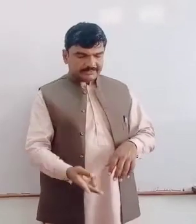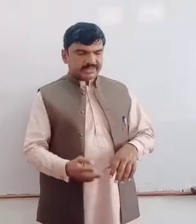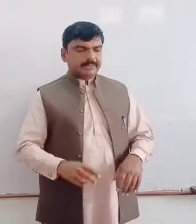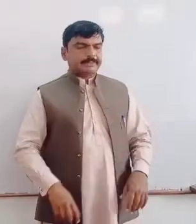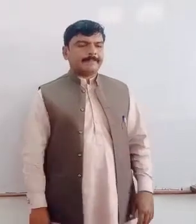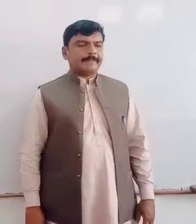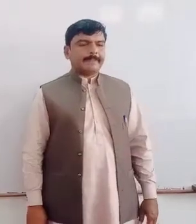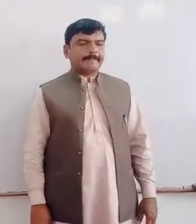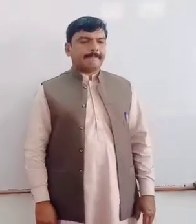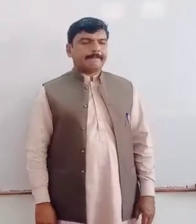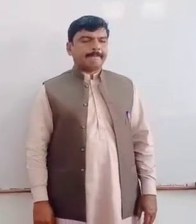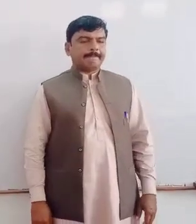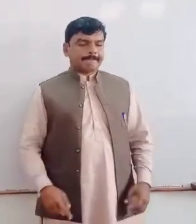अलामतें शमाल